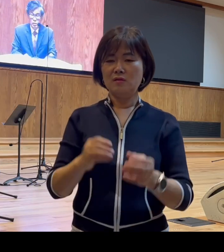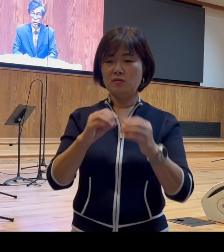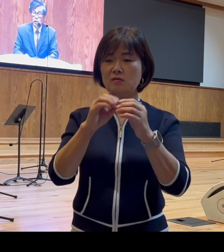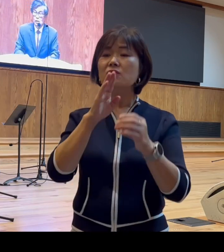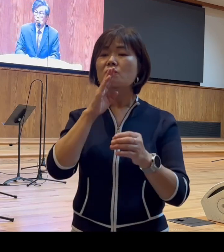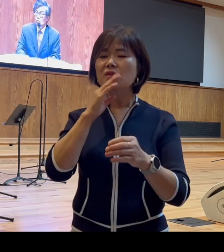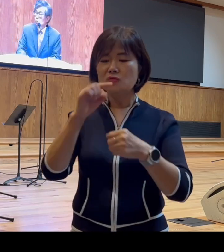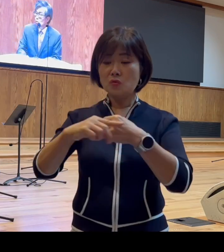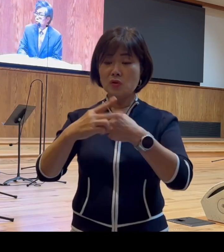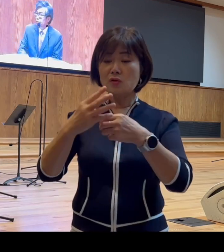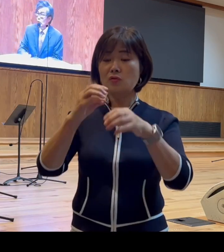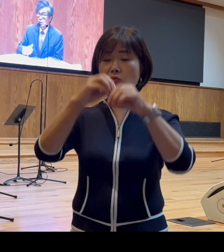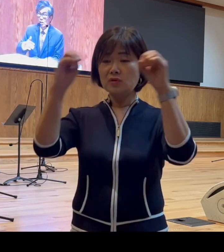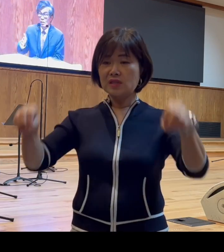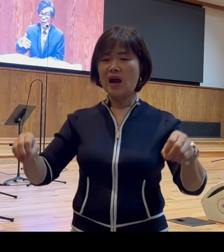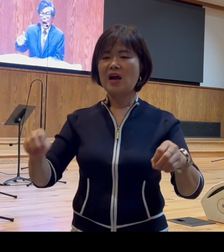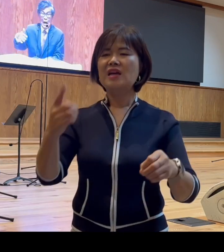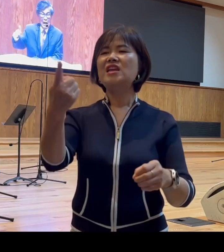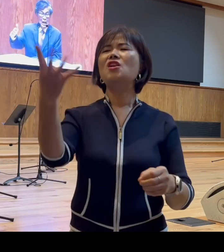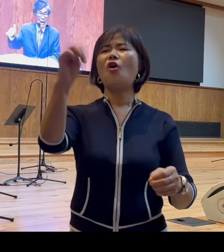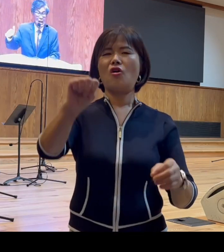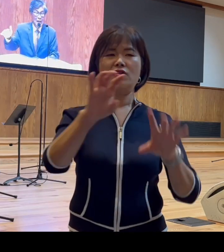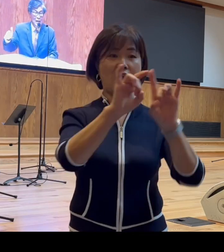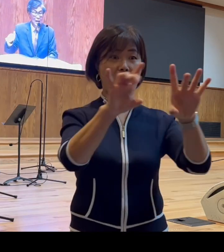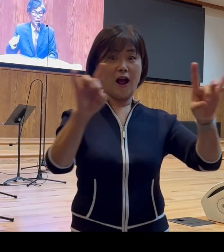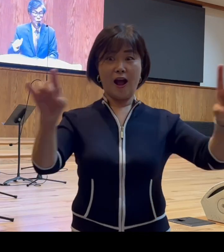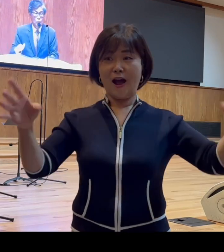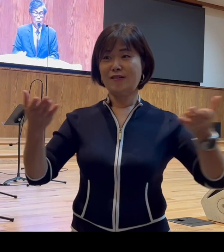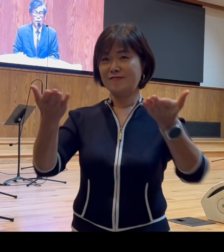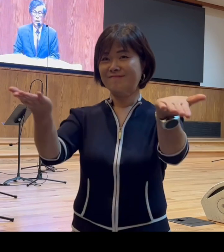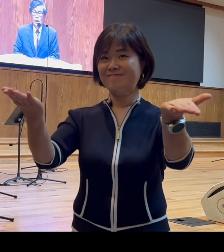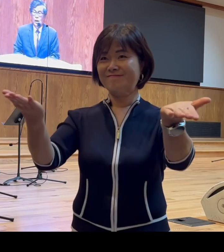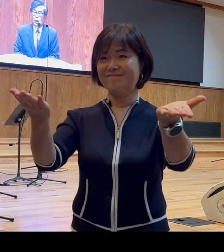초등학교 동창들에게 1억을 줬어요. 1억씩 다.